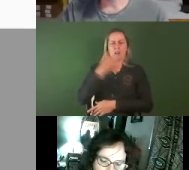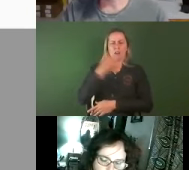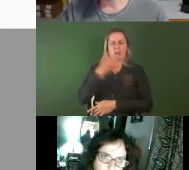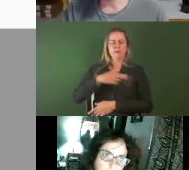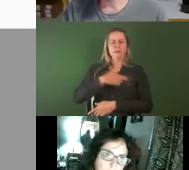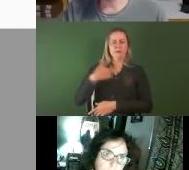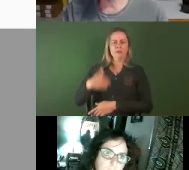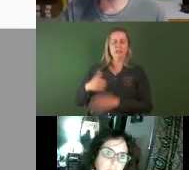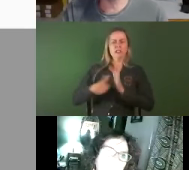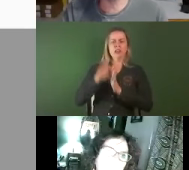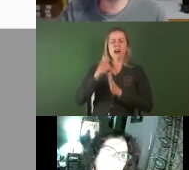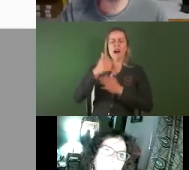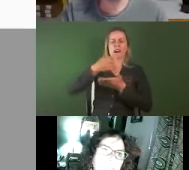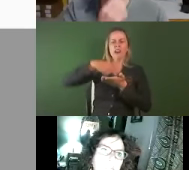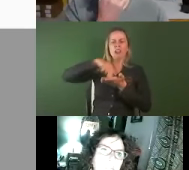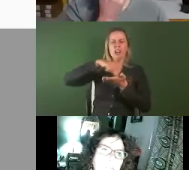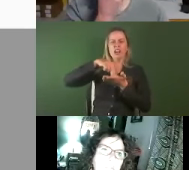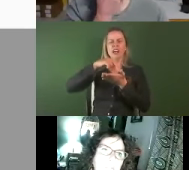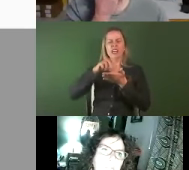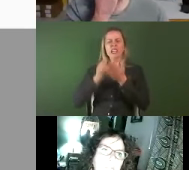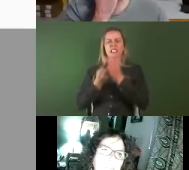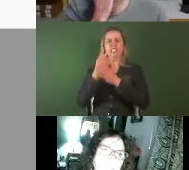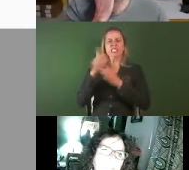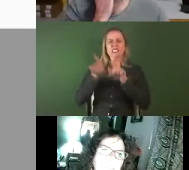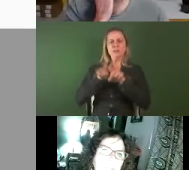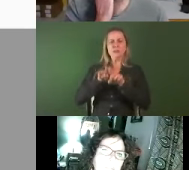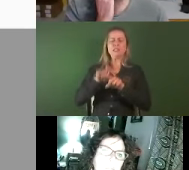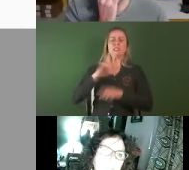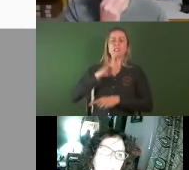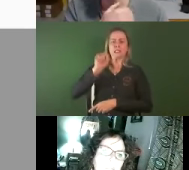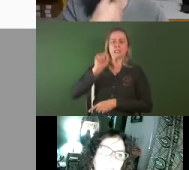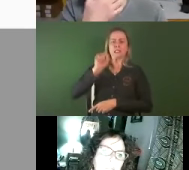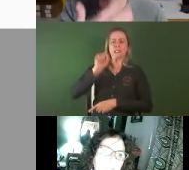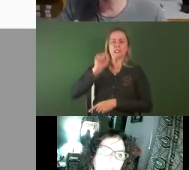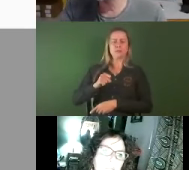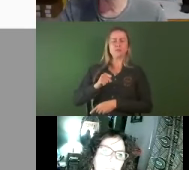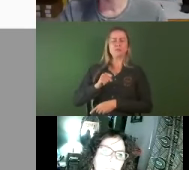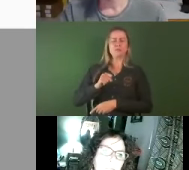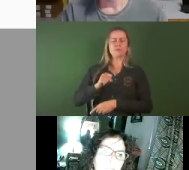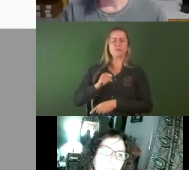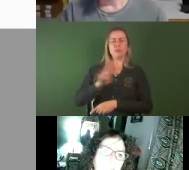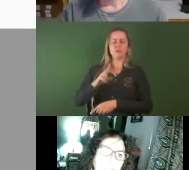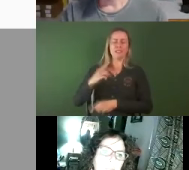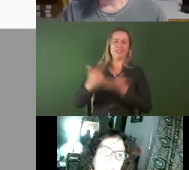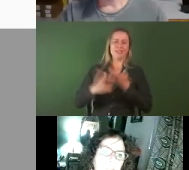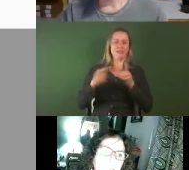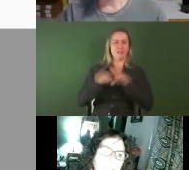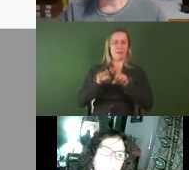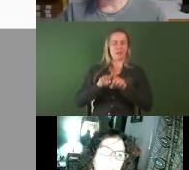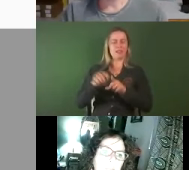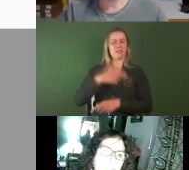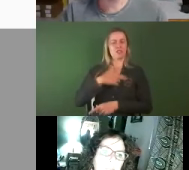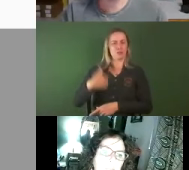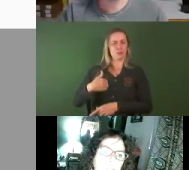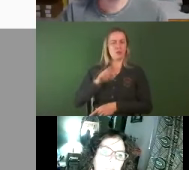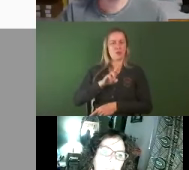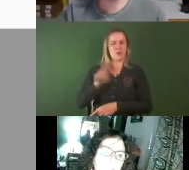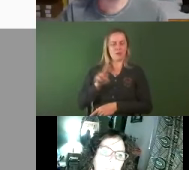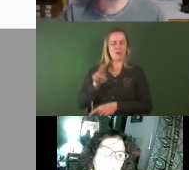o dançarino que cria o Butô, né? E ele cria uma série chamada Kamaitachi, que é um livro super interessante, porque